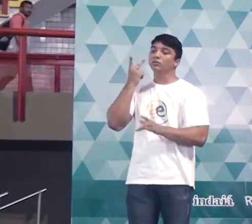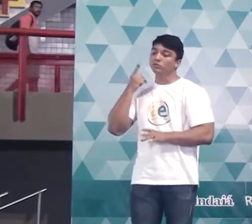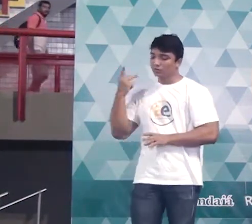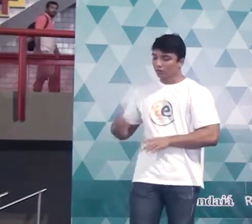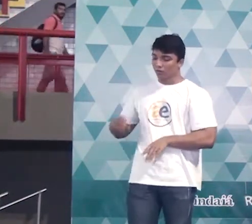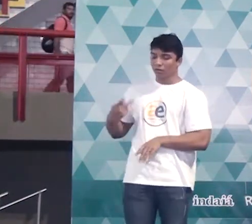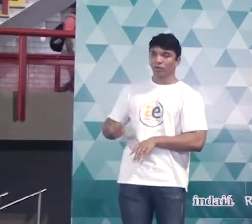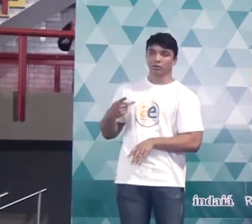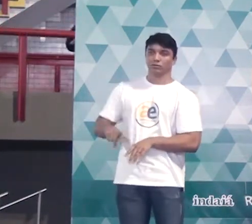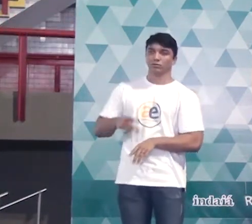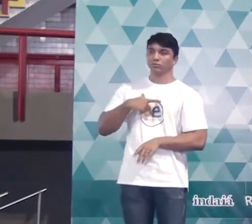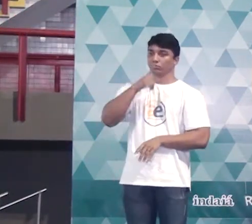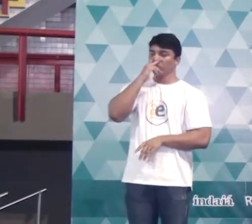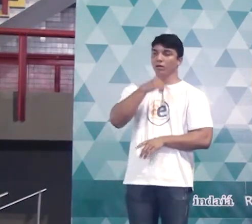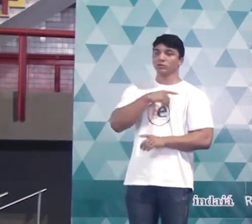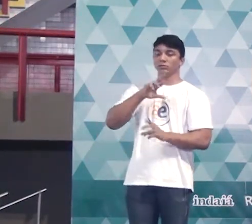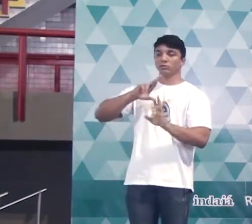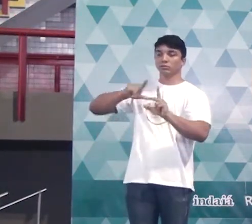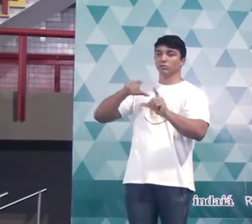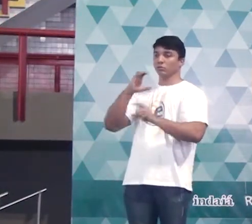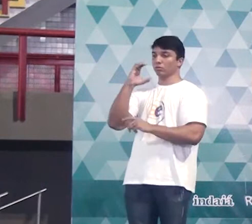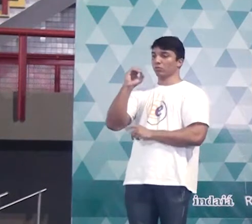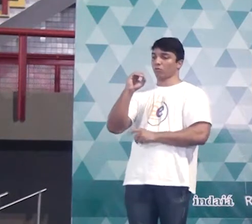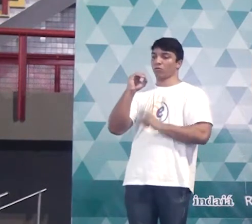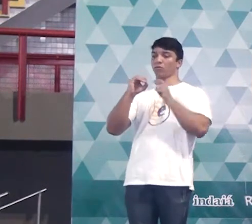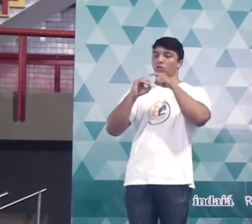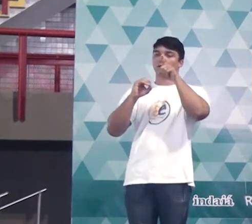da gema, você fala